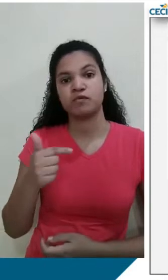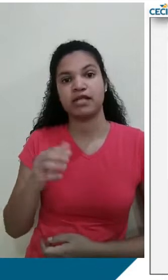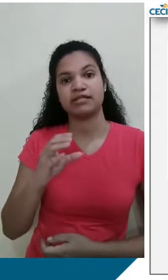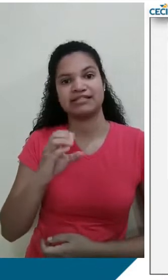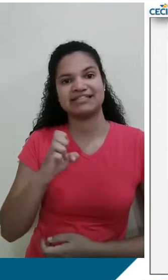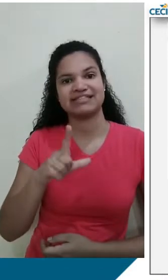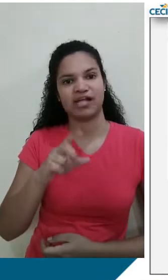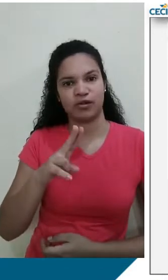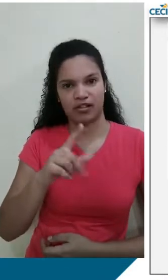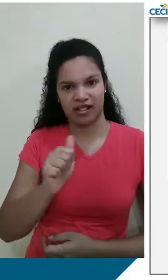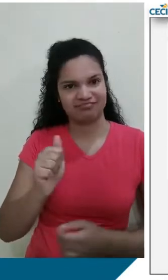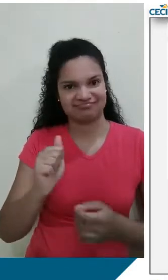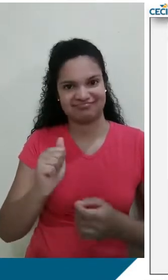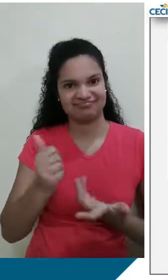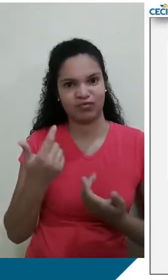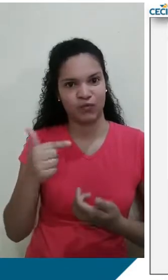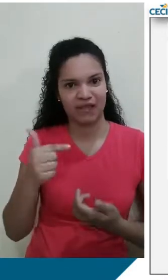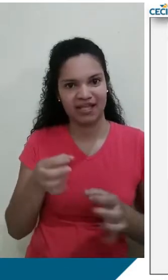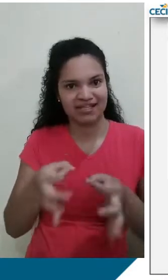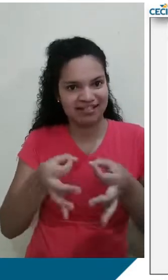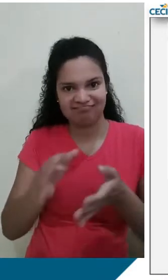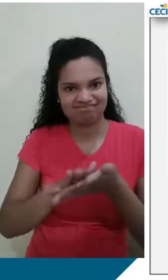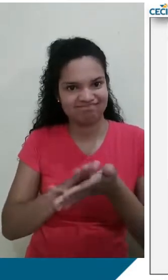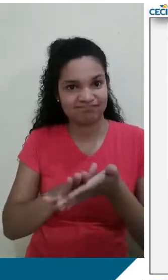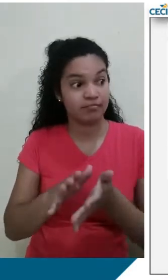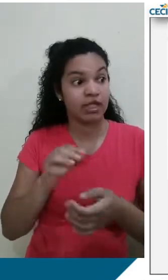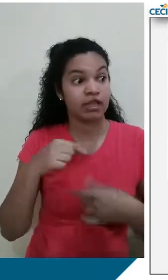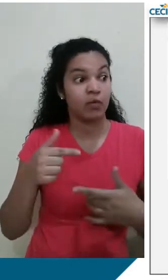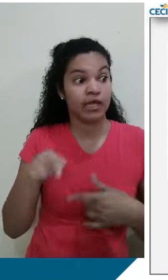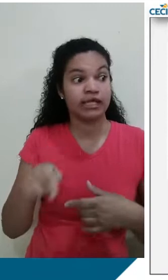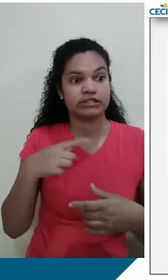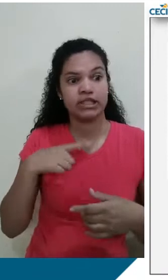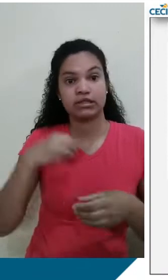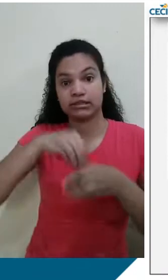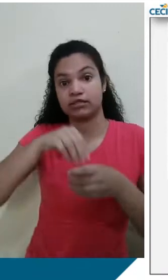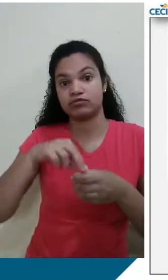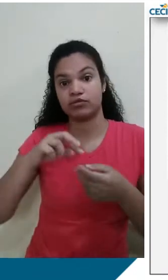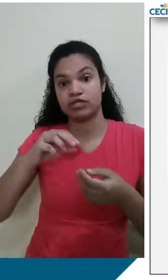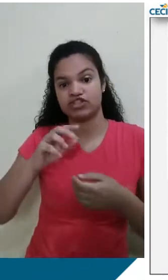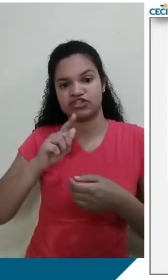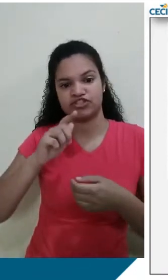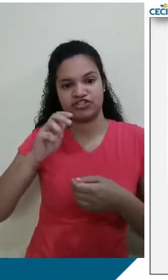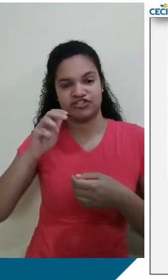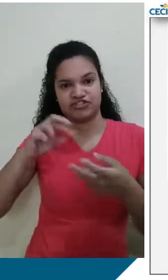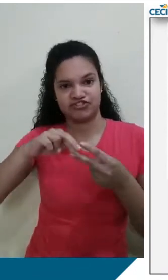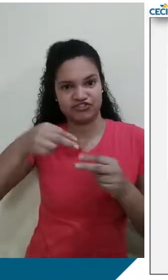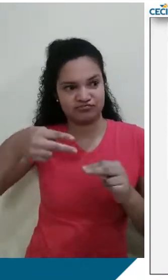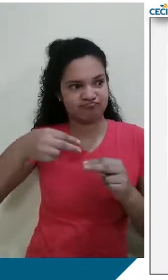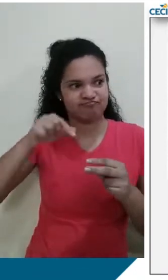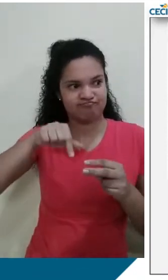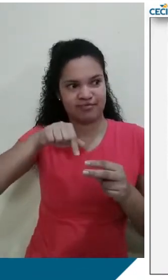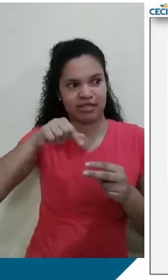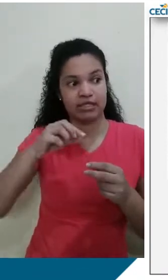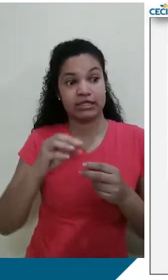por um envoltório com um ácido nucleico que carrega suas informações genéticas. Esses seres